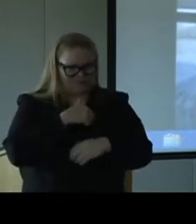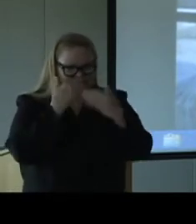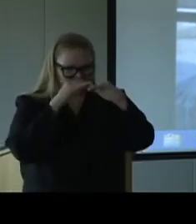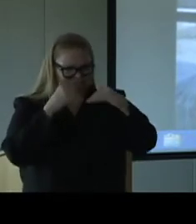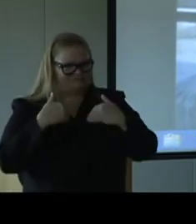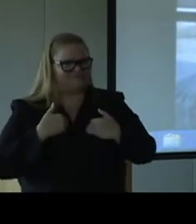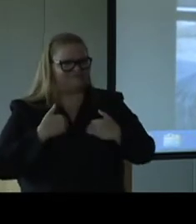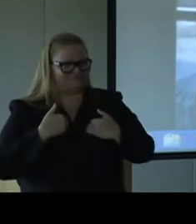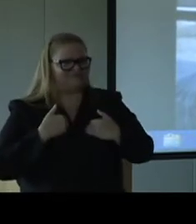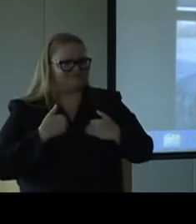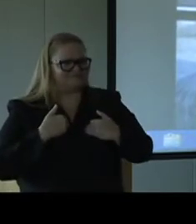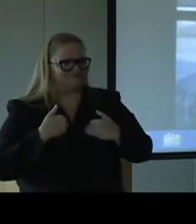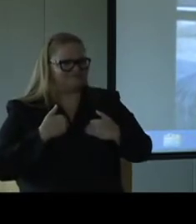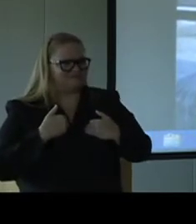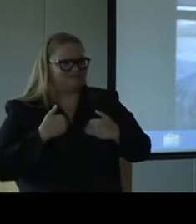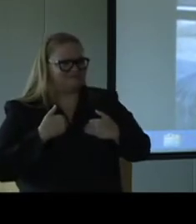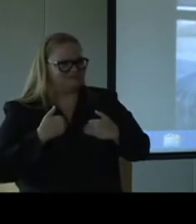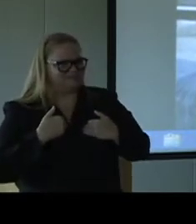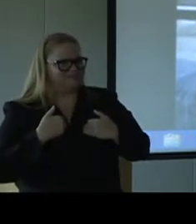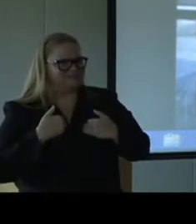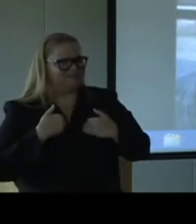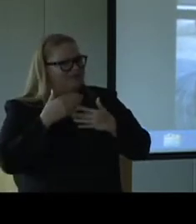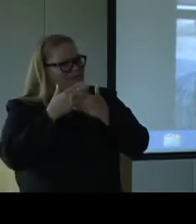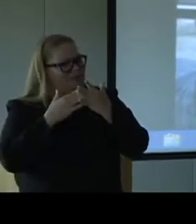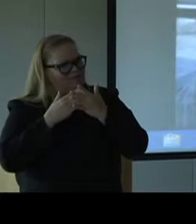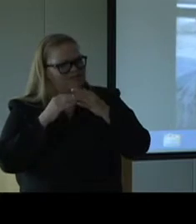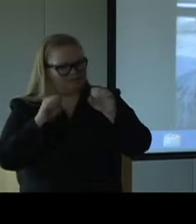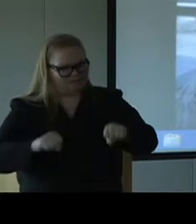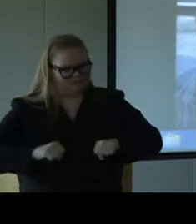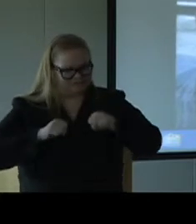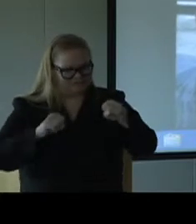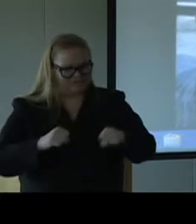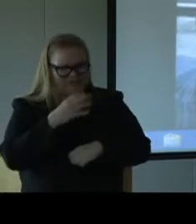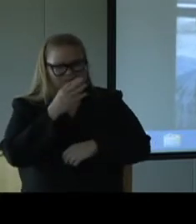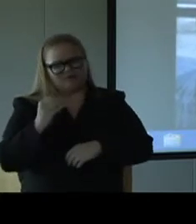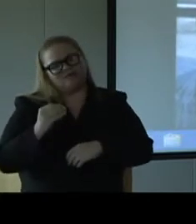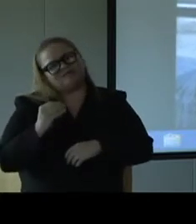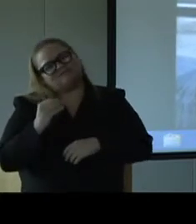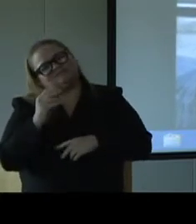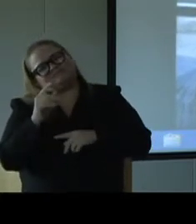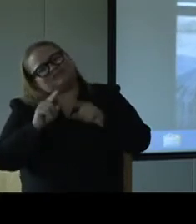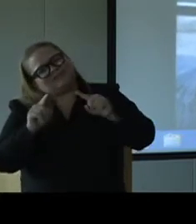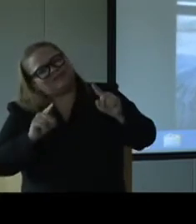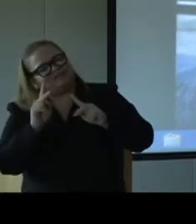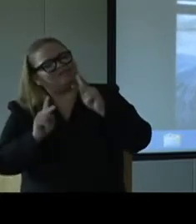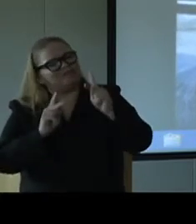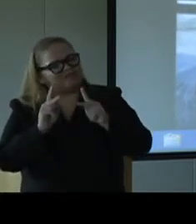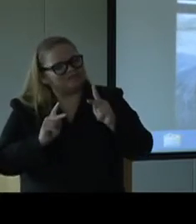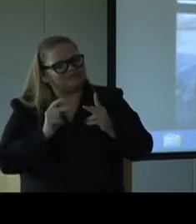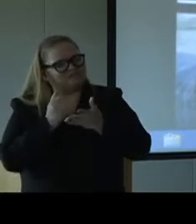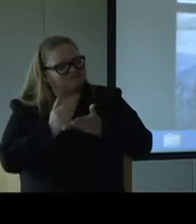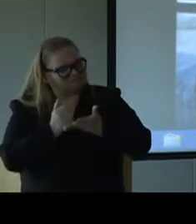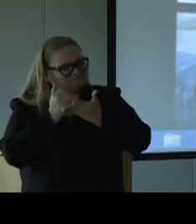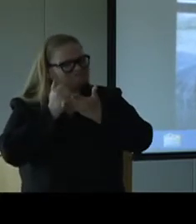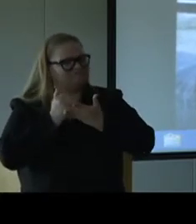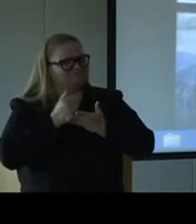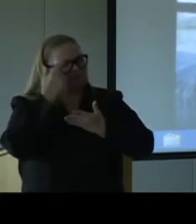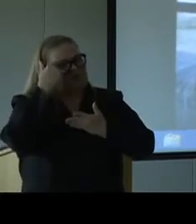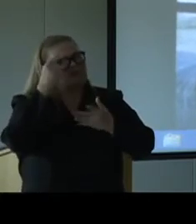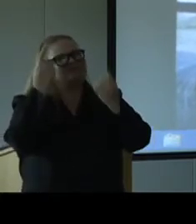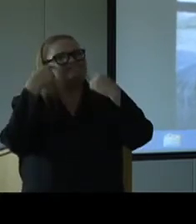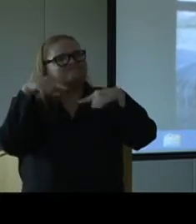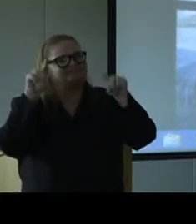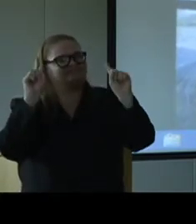y esa era originalmente una de sus sillas, la donó. Y varias otras personas, como dijo Carlos, han contribuido a que esto